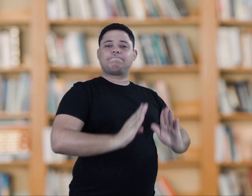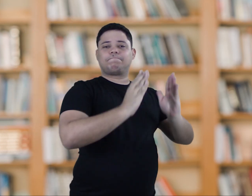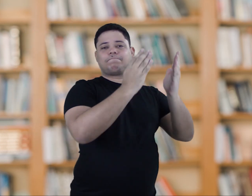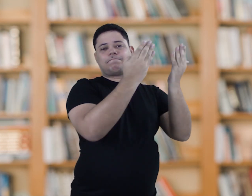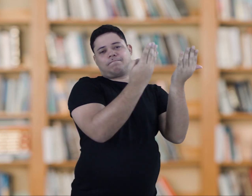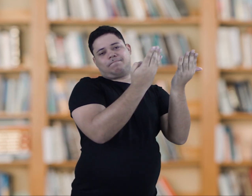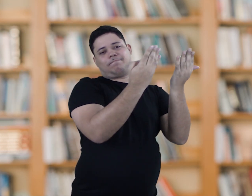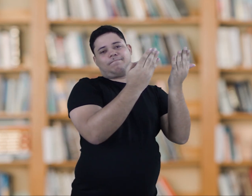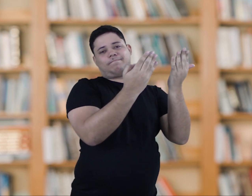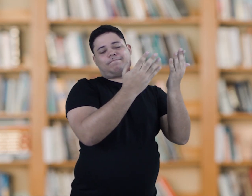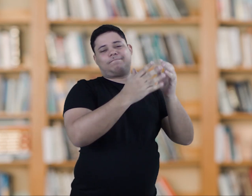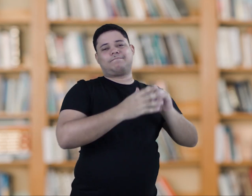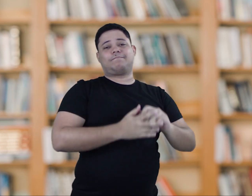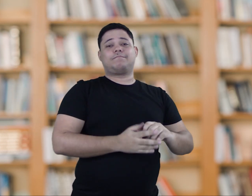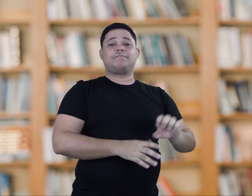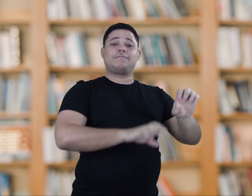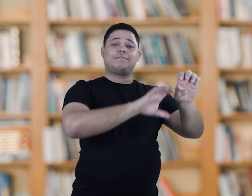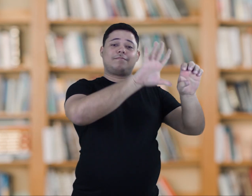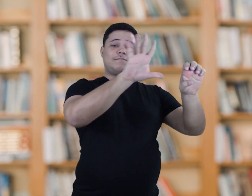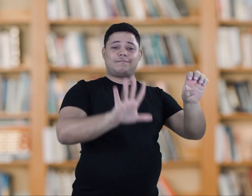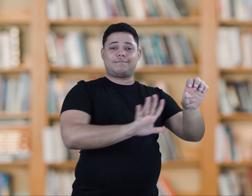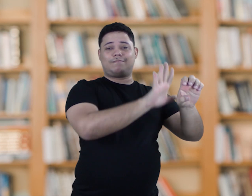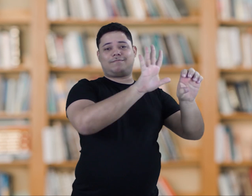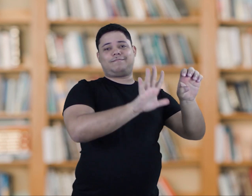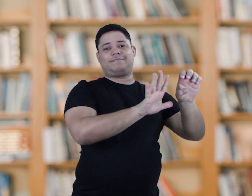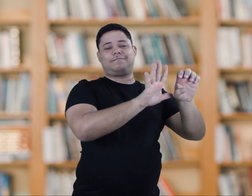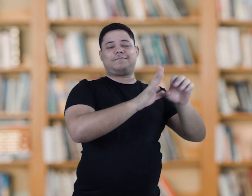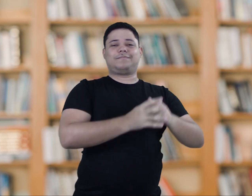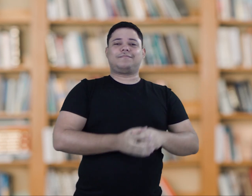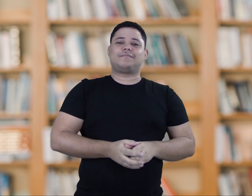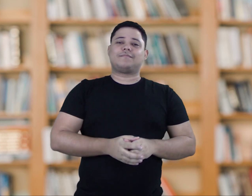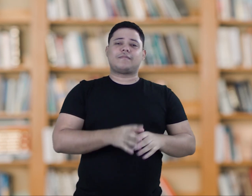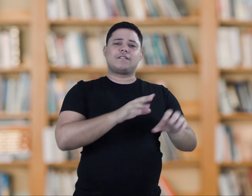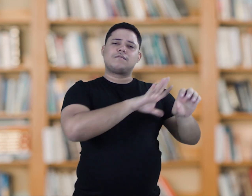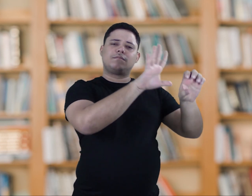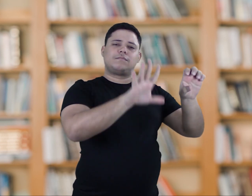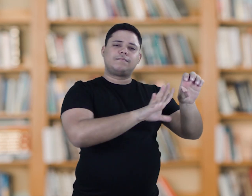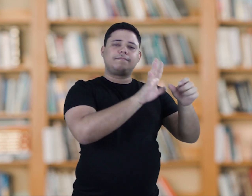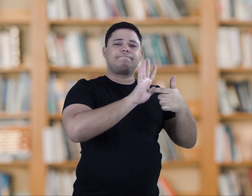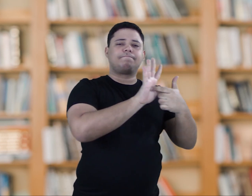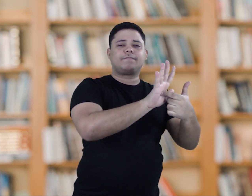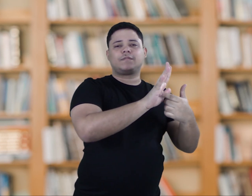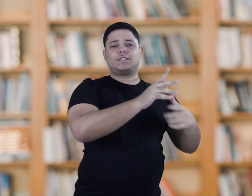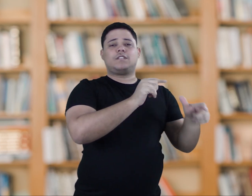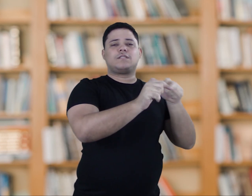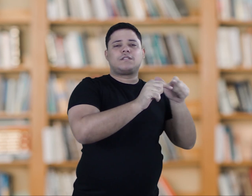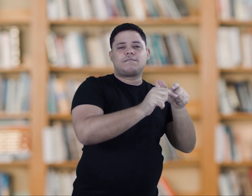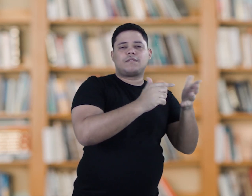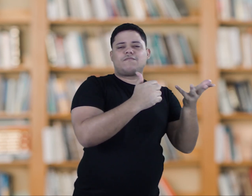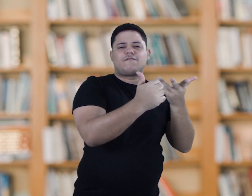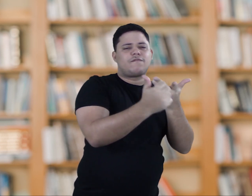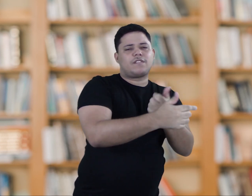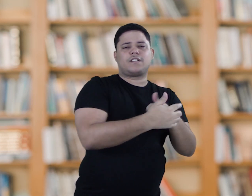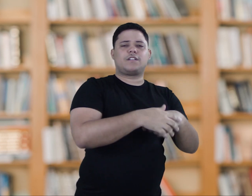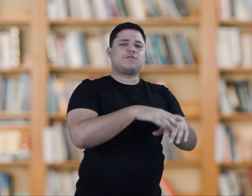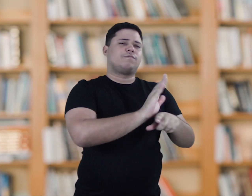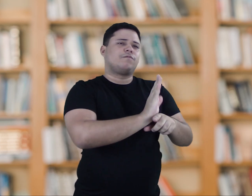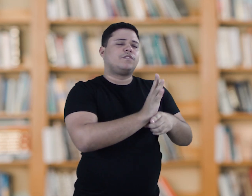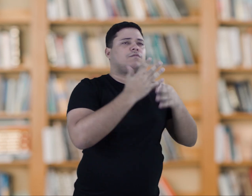reúnem para a realização de um grande evento chamado Eclicas, onde são apresentados vários trabalhos,